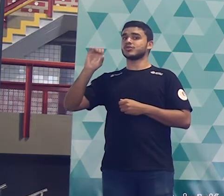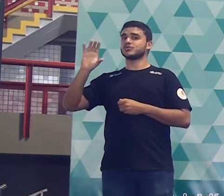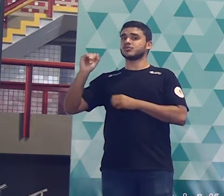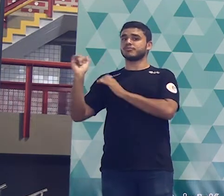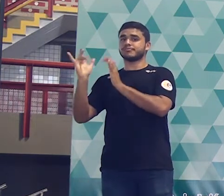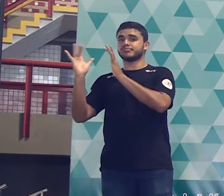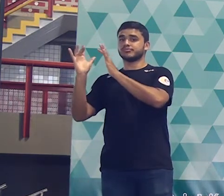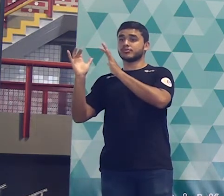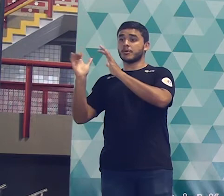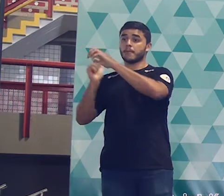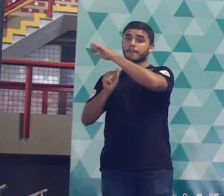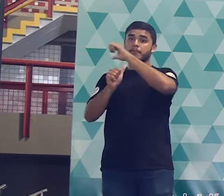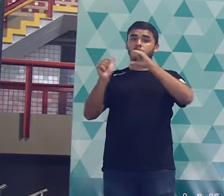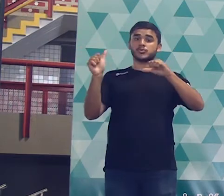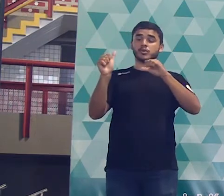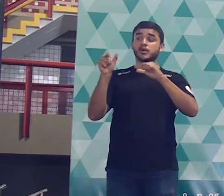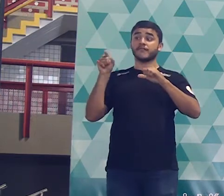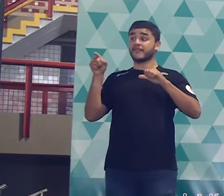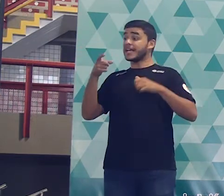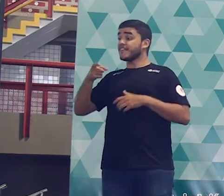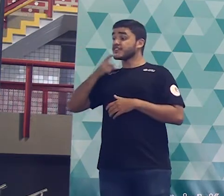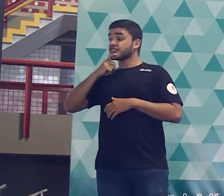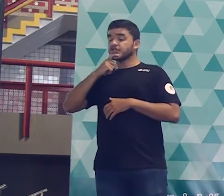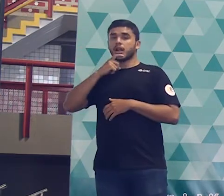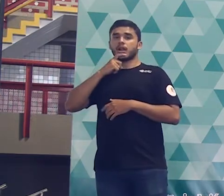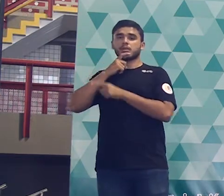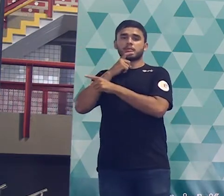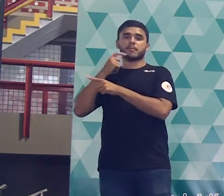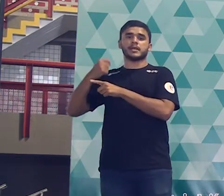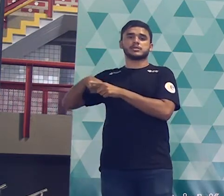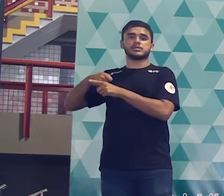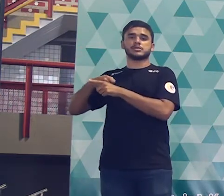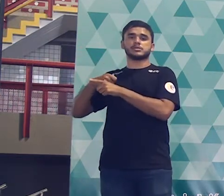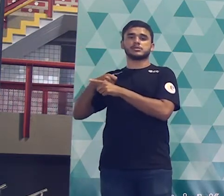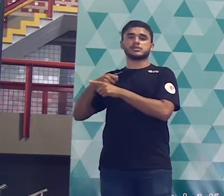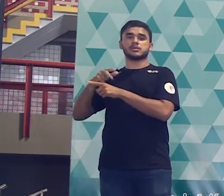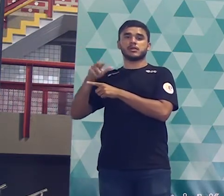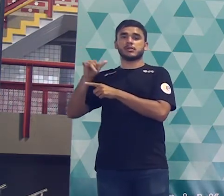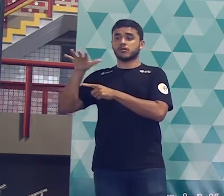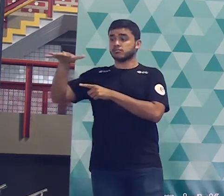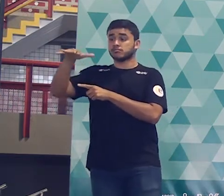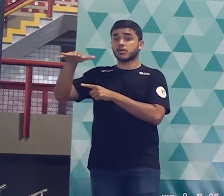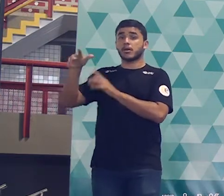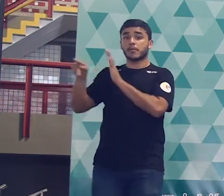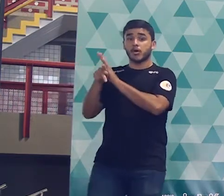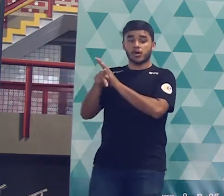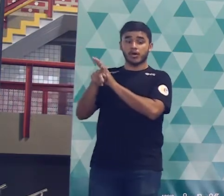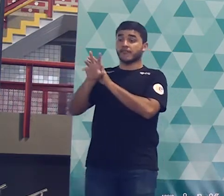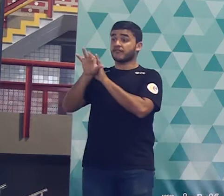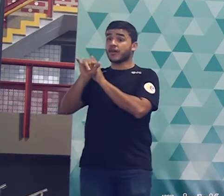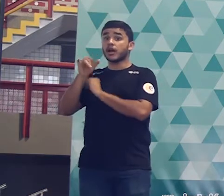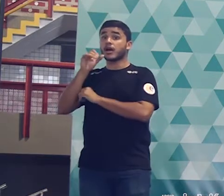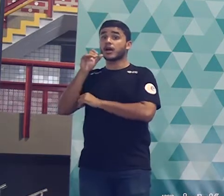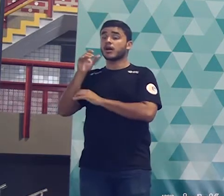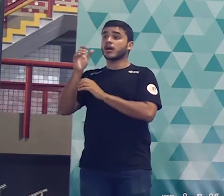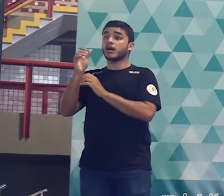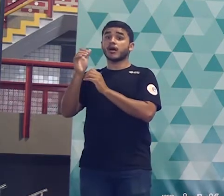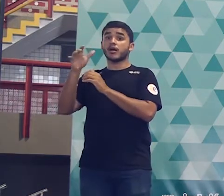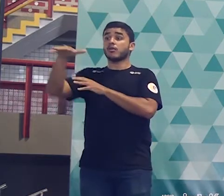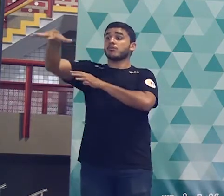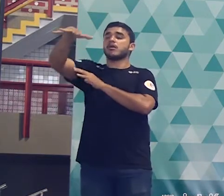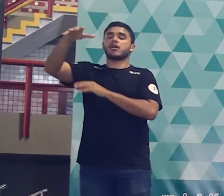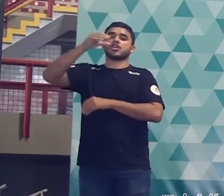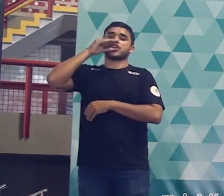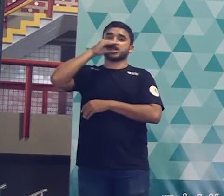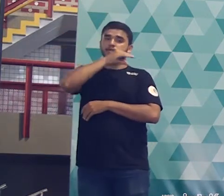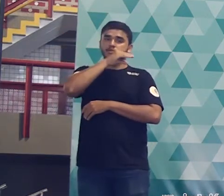já vai resfriar. Vai resfriar quem? O sistema. E para resfriar o sistema, eu preciso liberar esse calor para o meio ambiente.